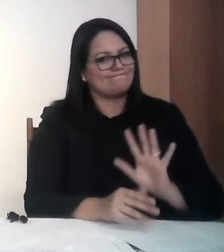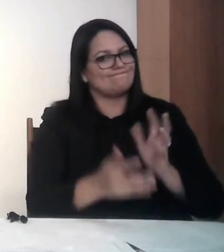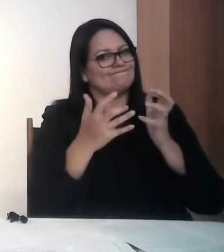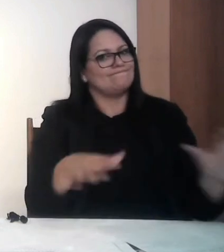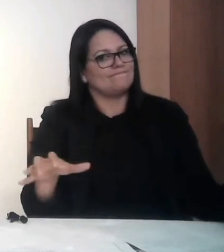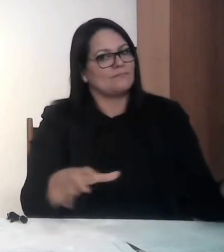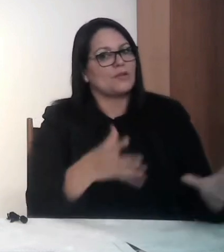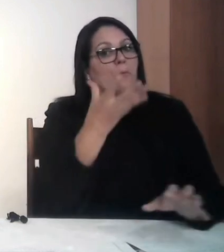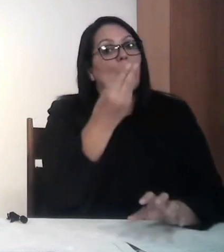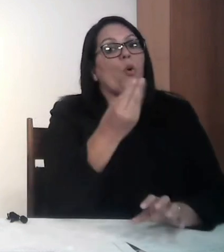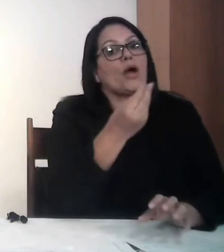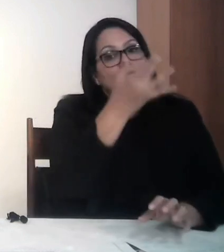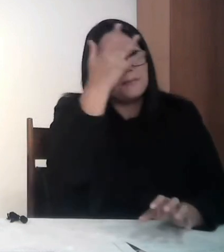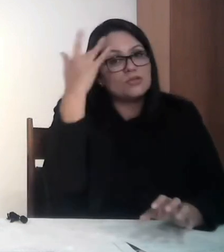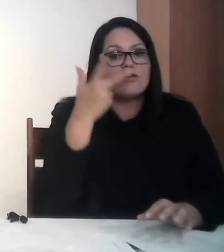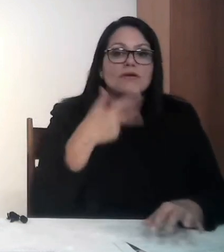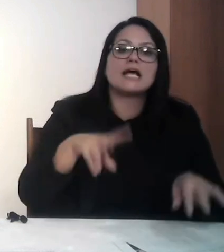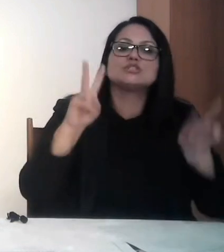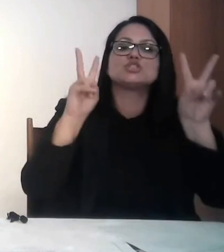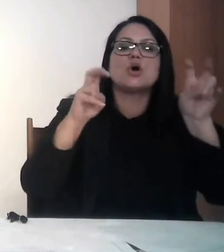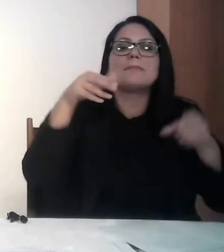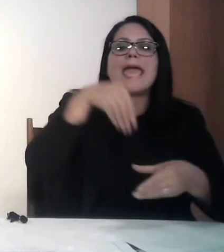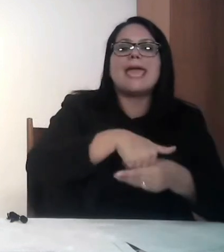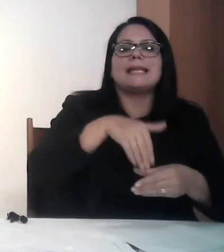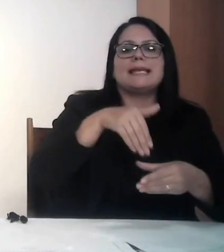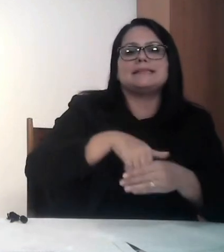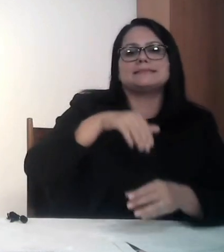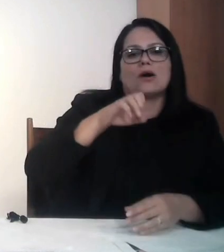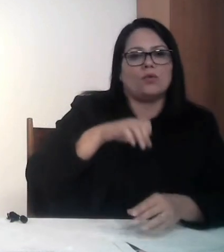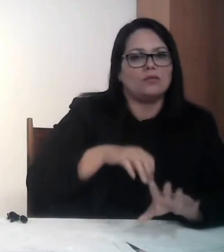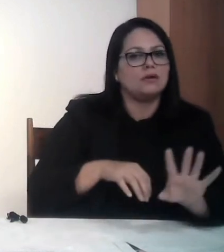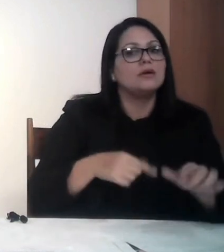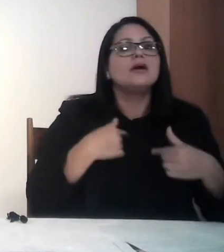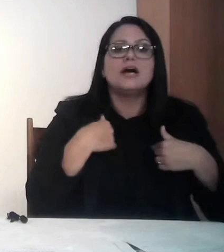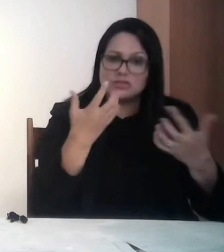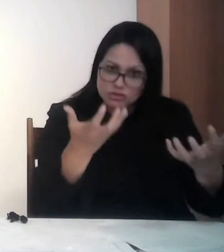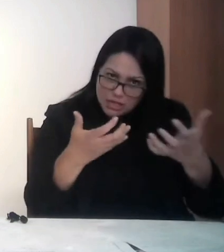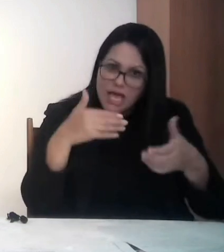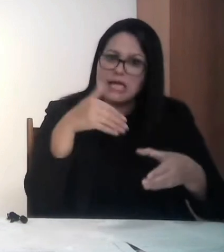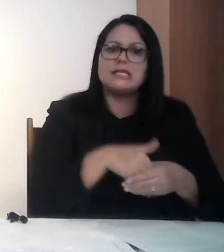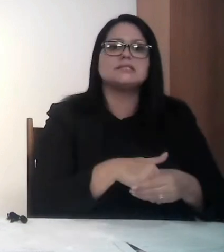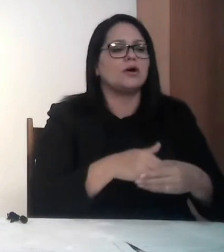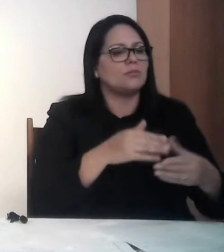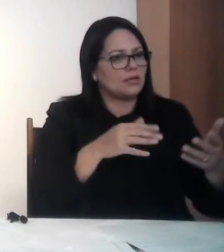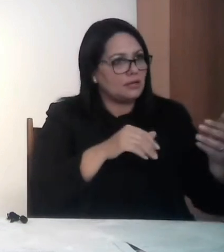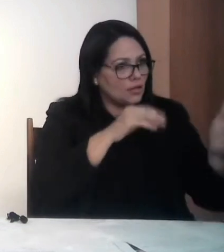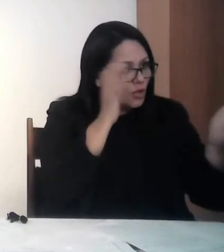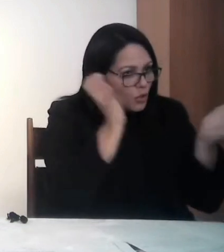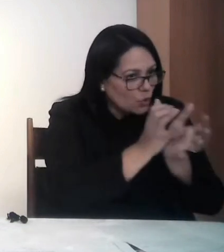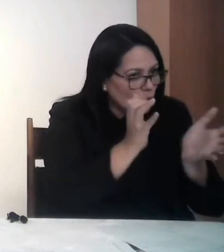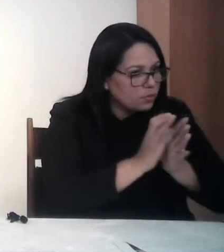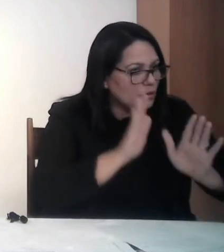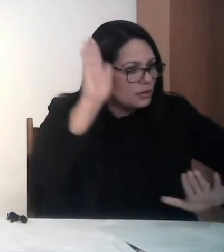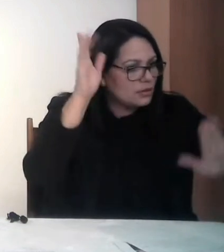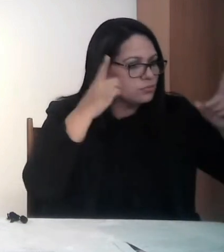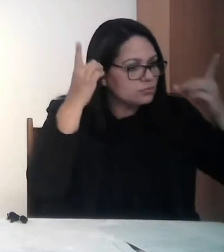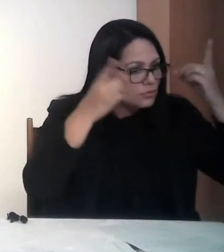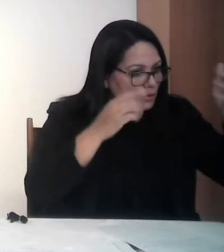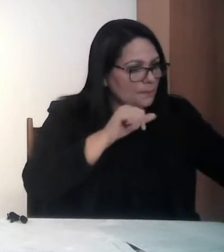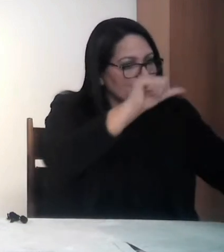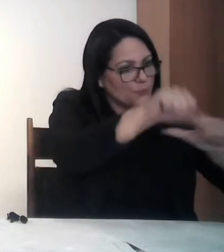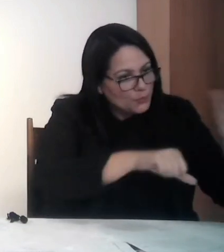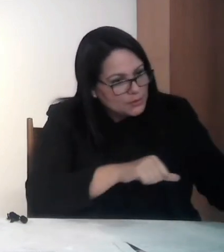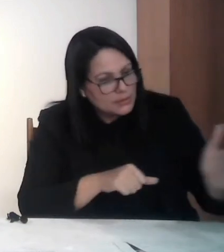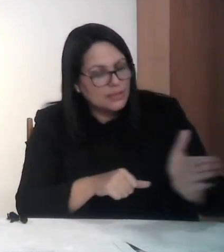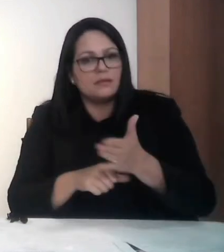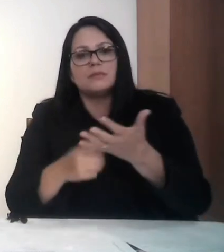Nós queremos eleições. A eleição renova o quadro, dá nova esperança para todos. Mas nós gostaríamos e muito que as eleições